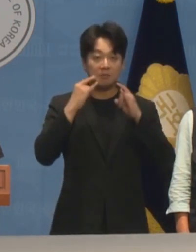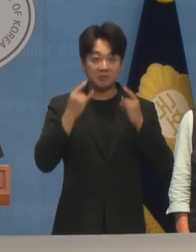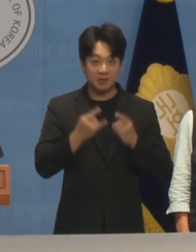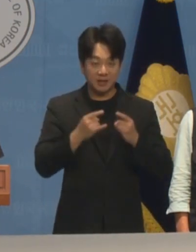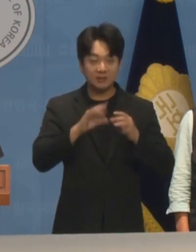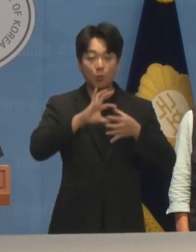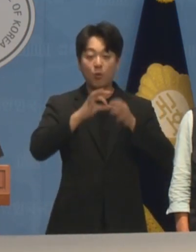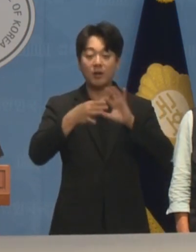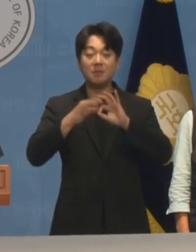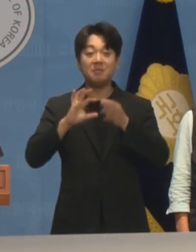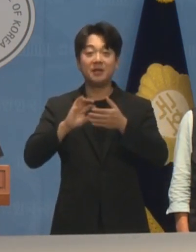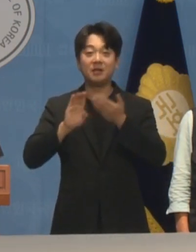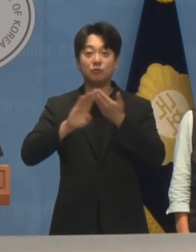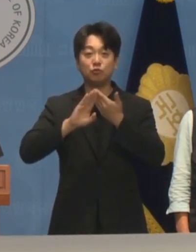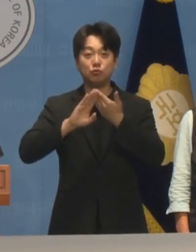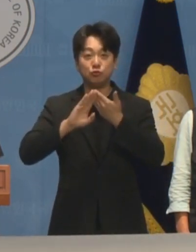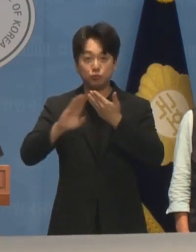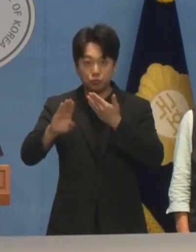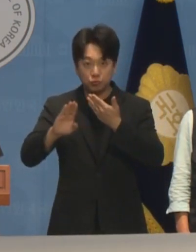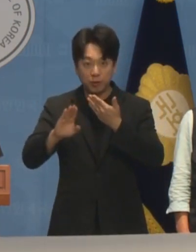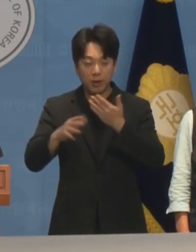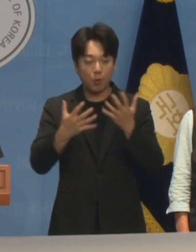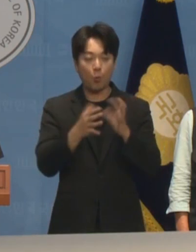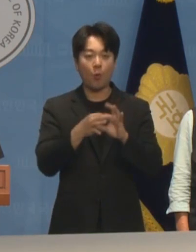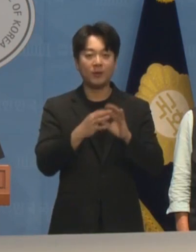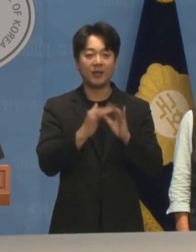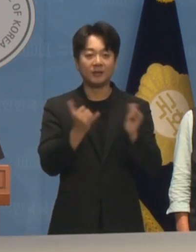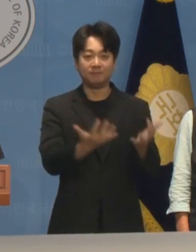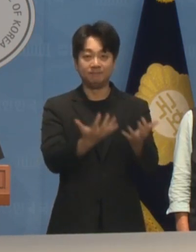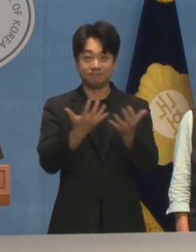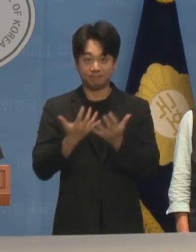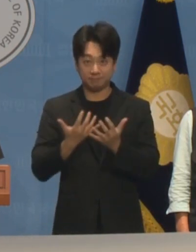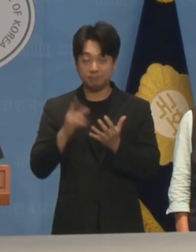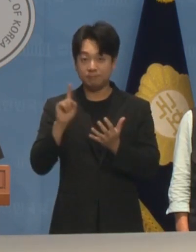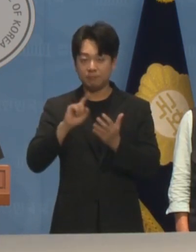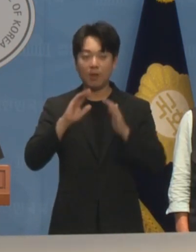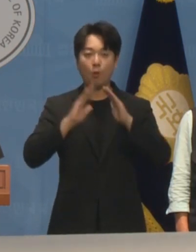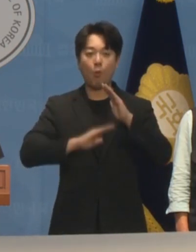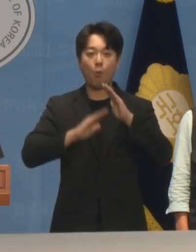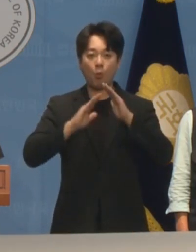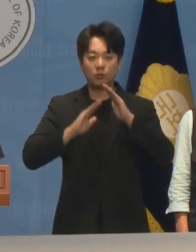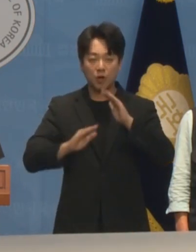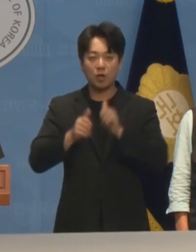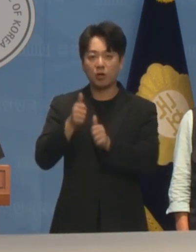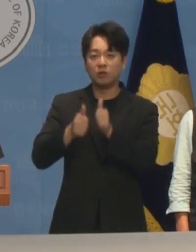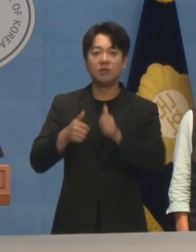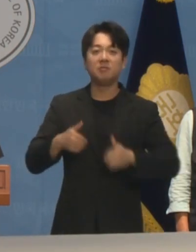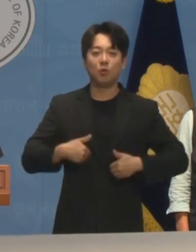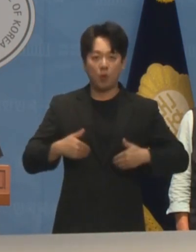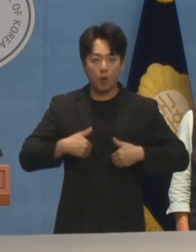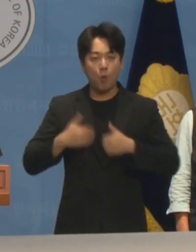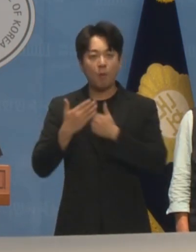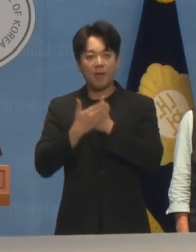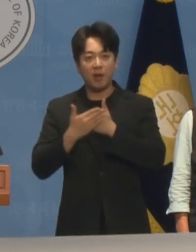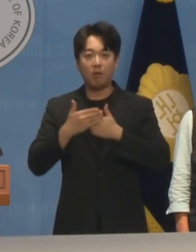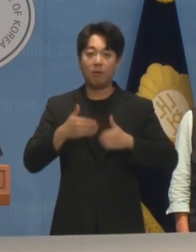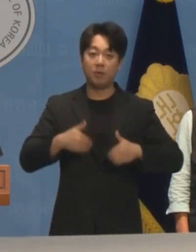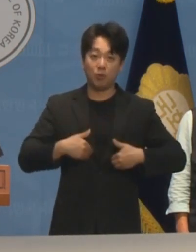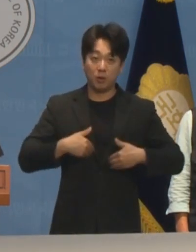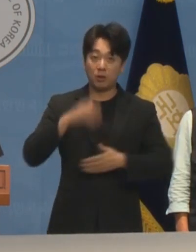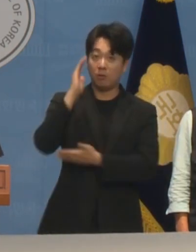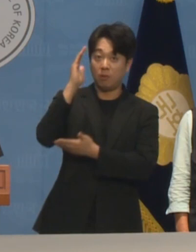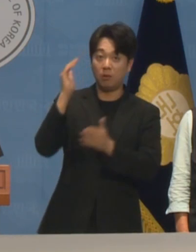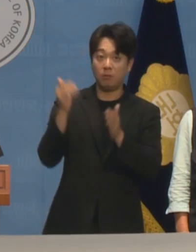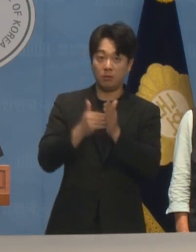관계자들을 불러 모아서 한 이야기 있습니다. 공정한 경쟁을 이야기합니다. 상대에 대한 배려를 이야기합니다. 정의선